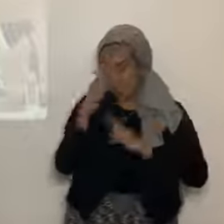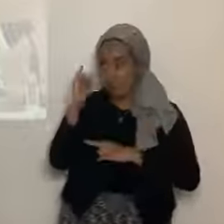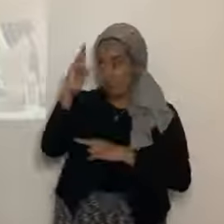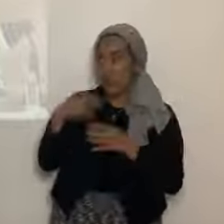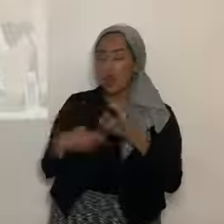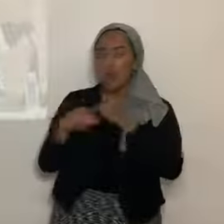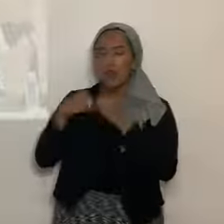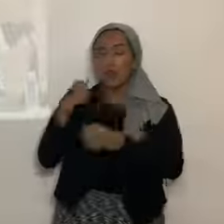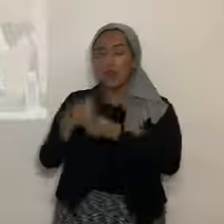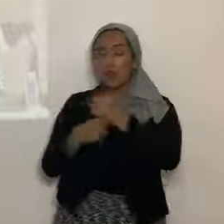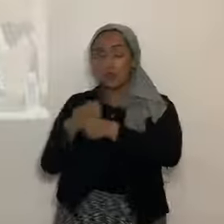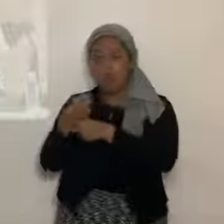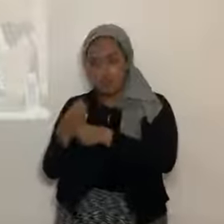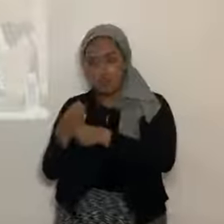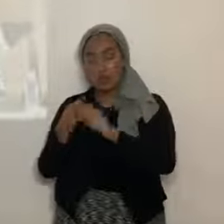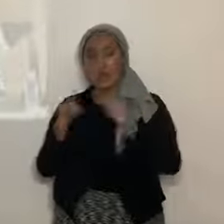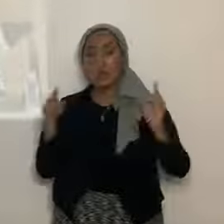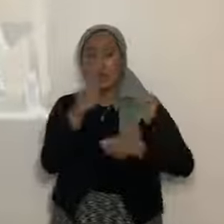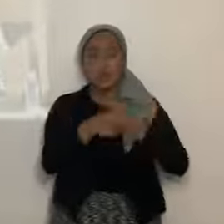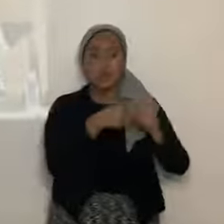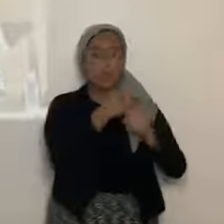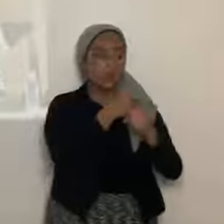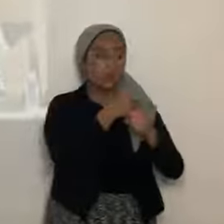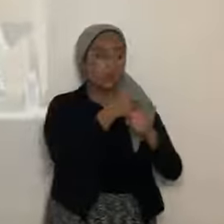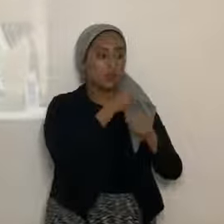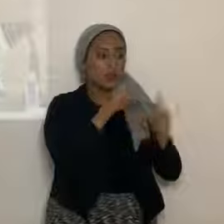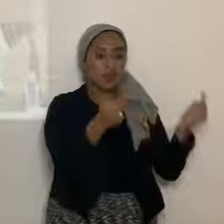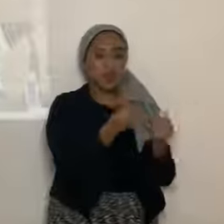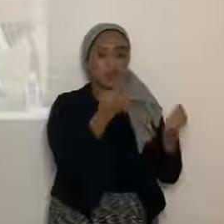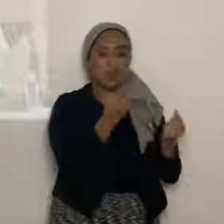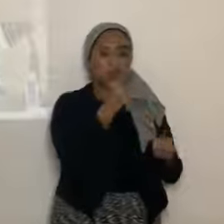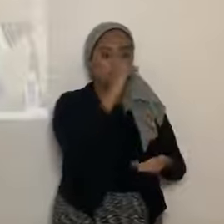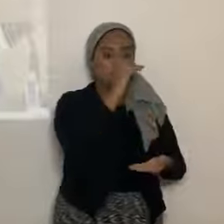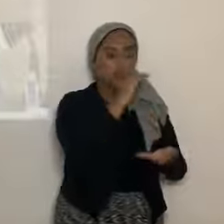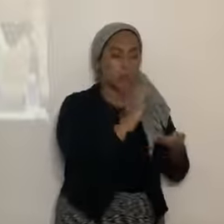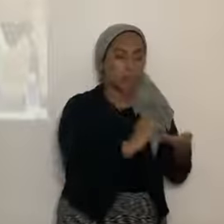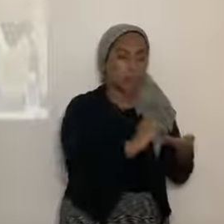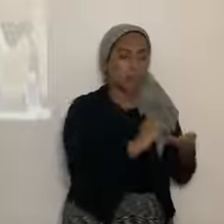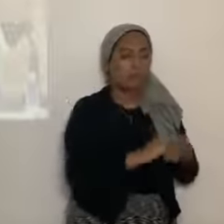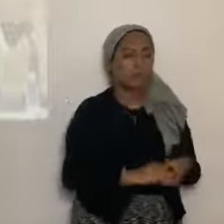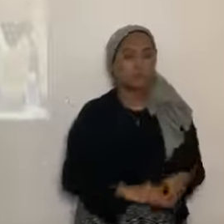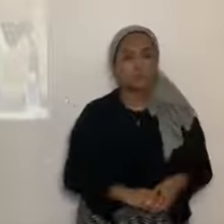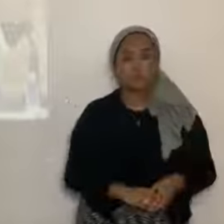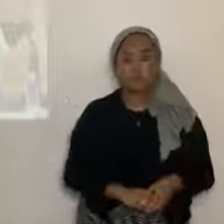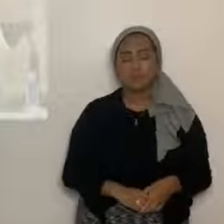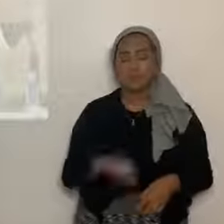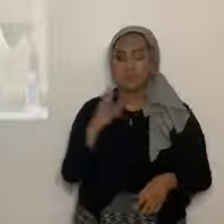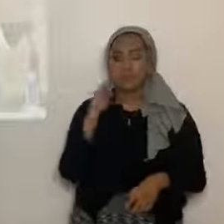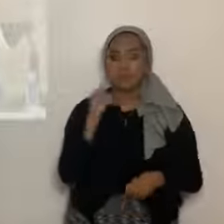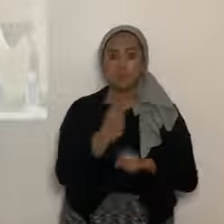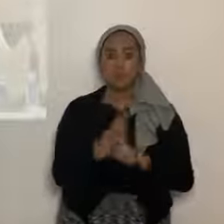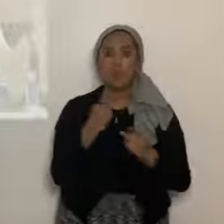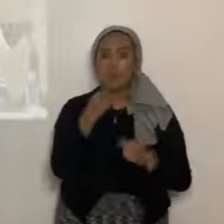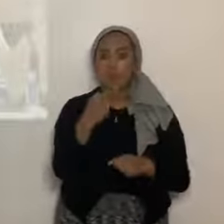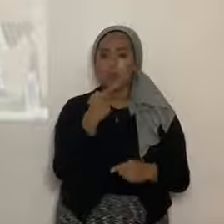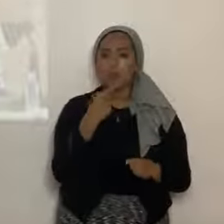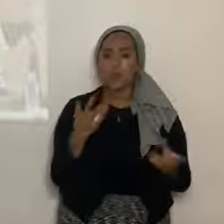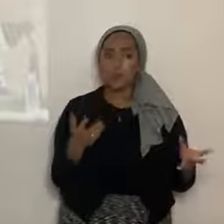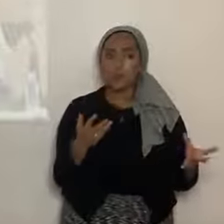días, mas los años de los impíos serán acortados. Tremendo. Ahora tú dirás, pero